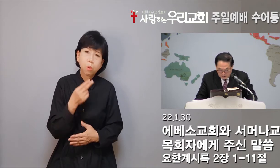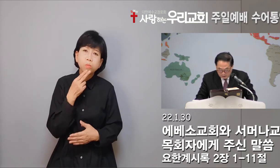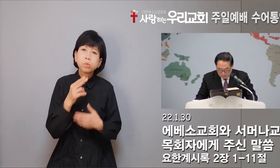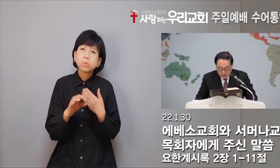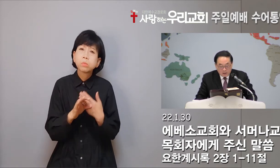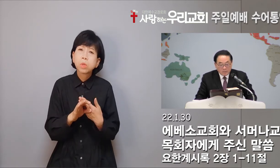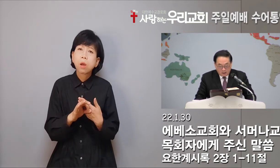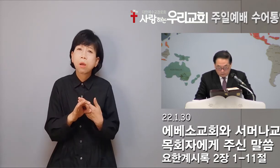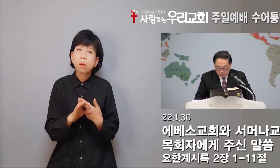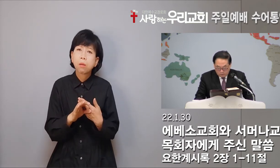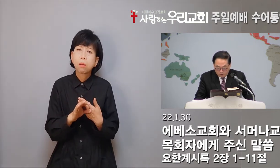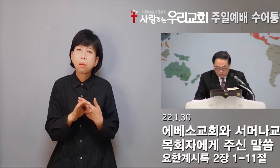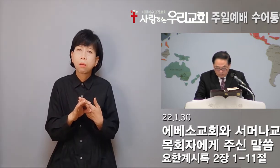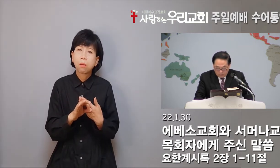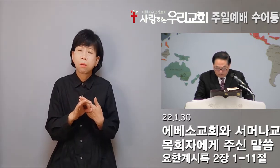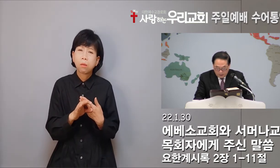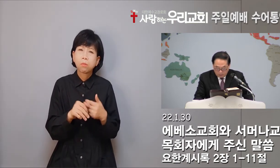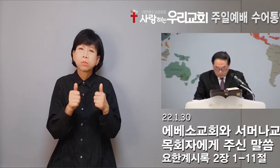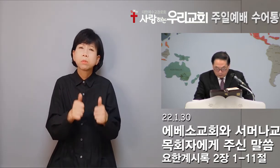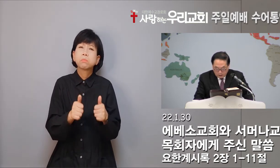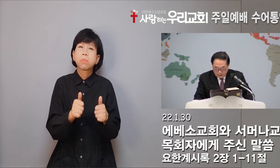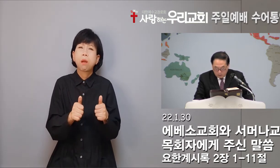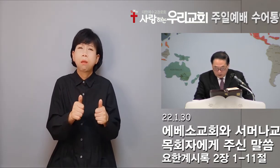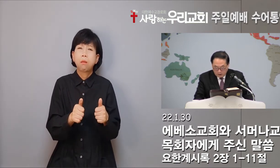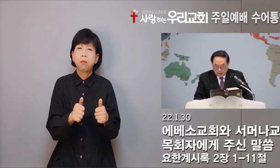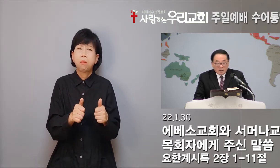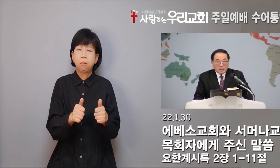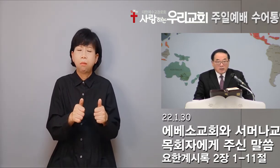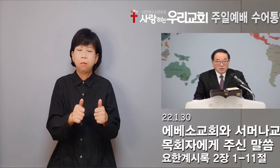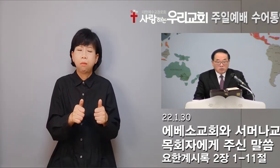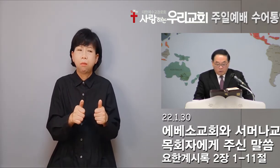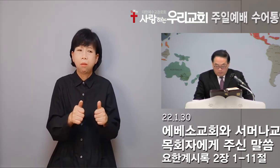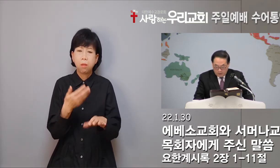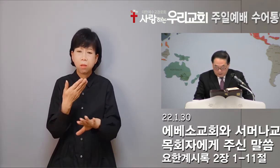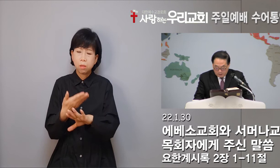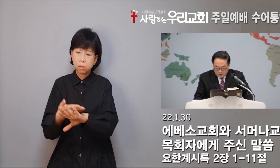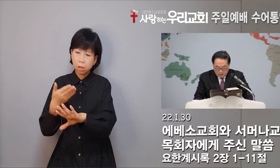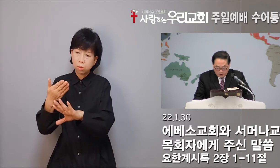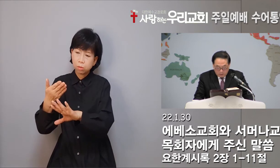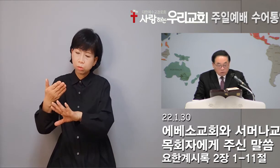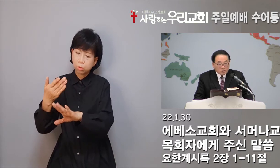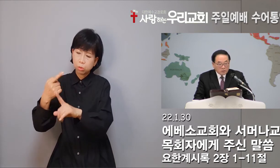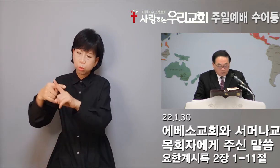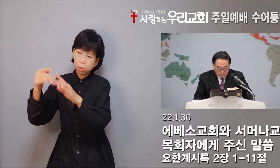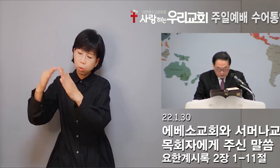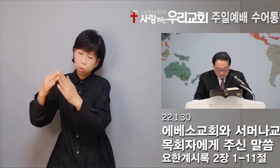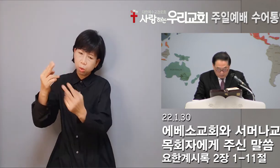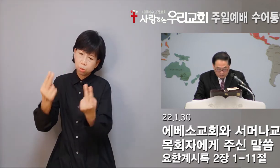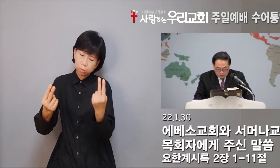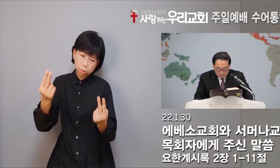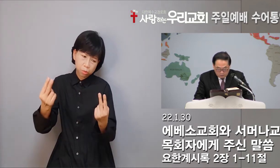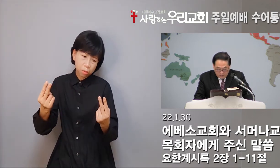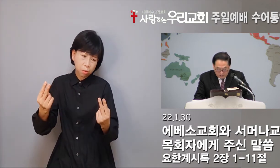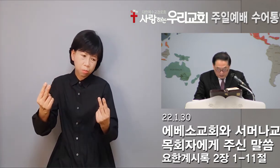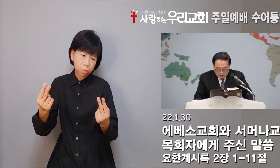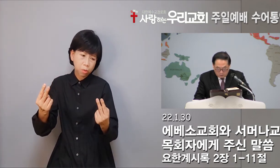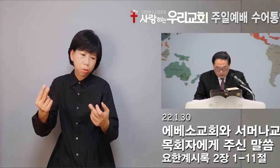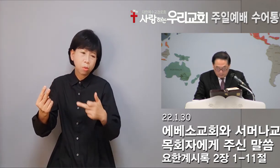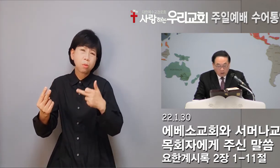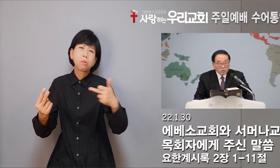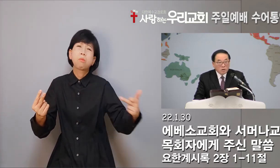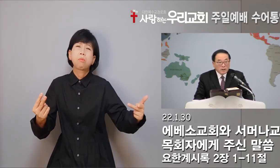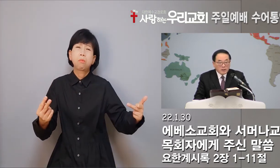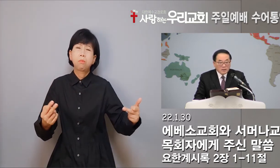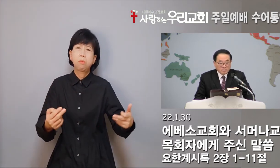회개치 않을 경우에 이 말 규모, 심판의 규모나 내용이 다른 교회에 비해서 더욱 거세지고 투박한